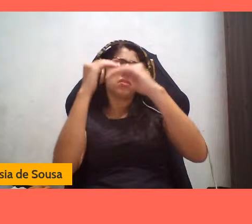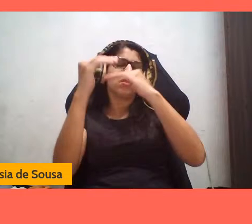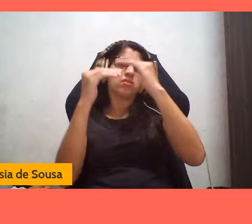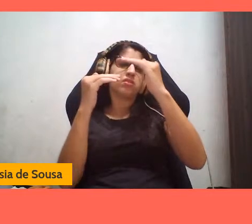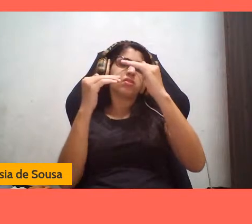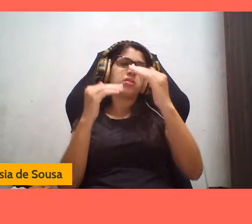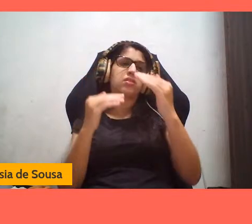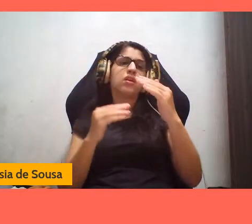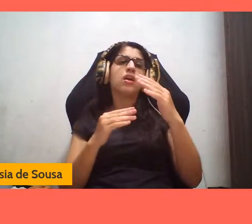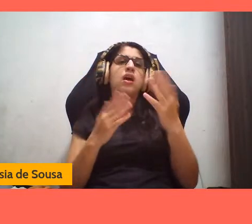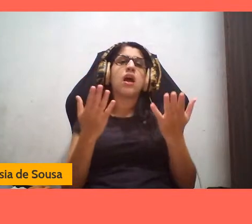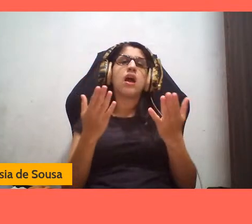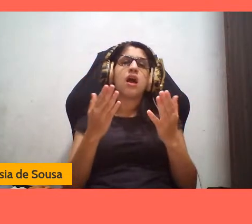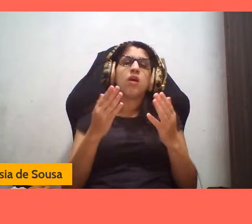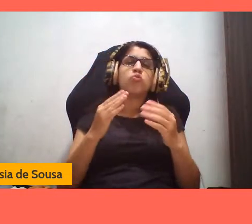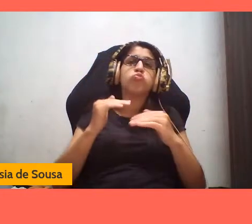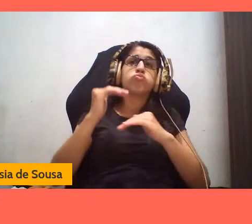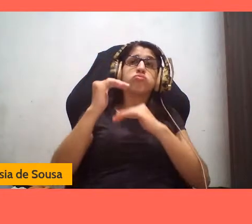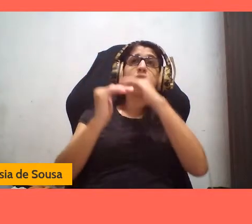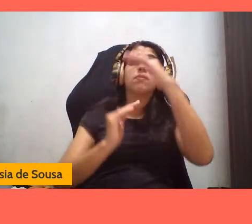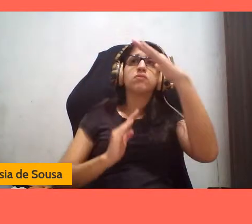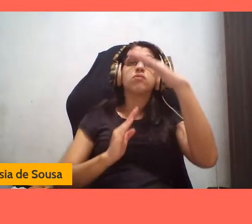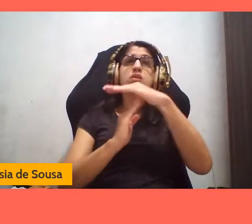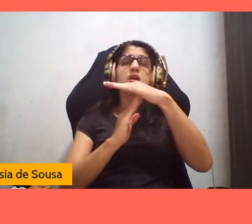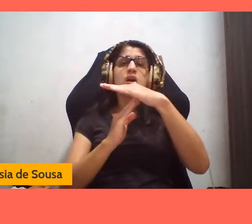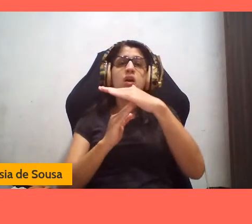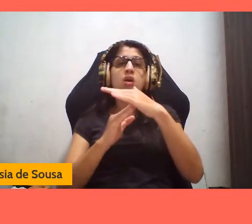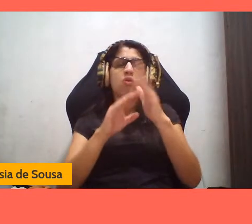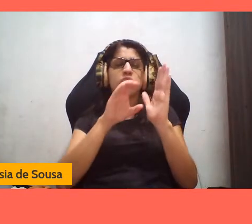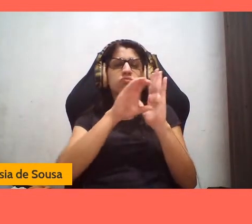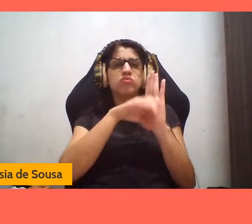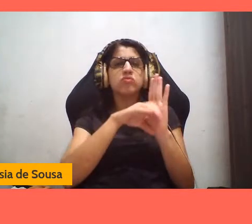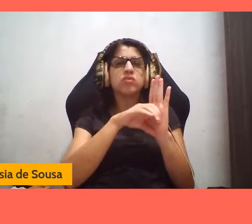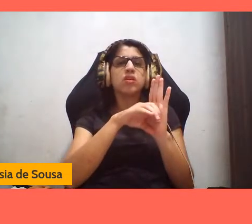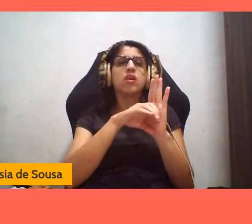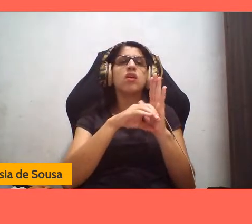limites do conceito de bem público.